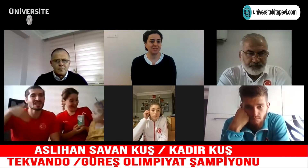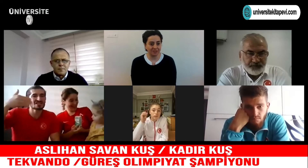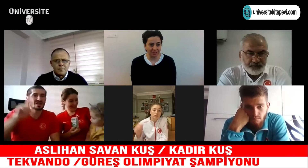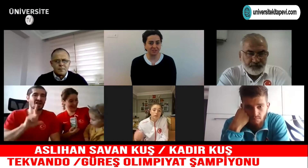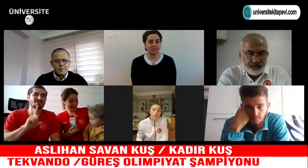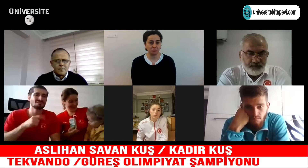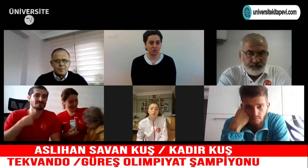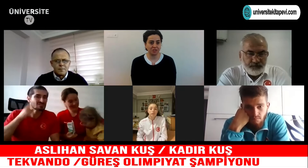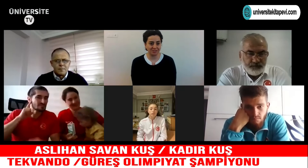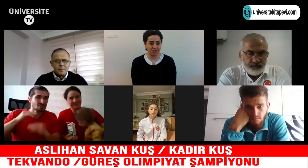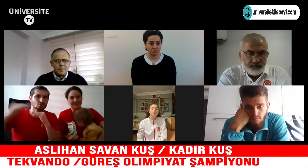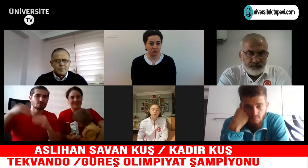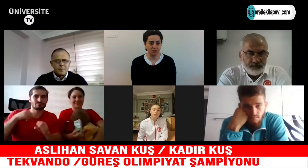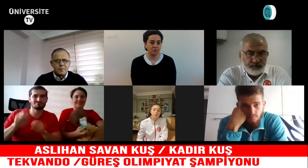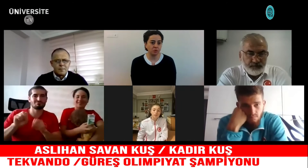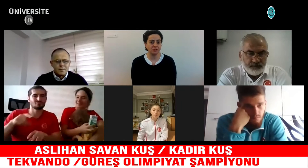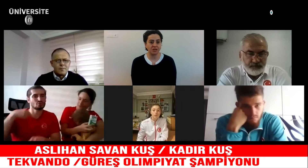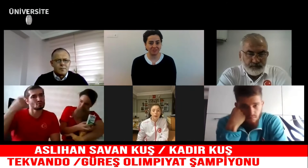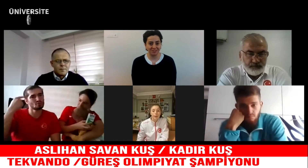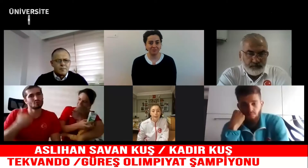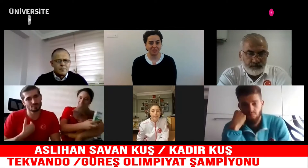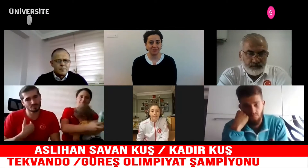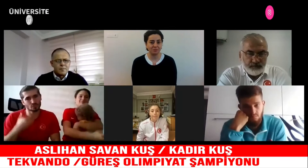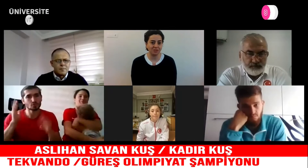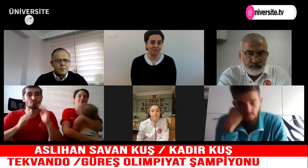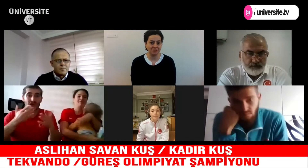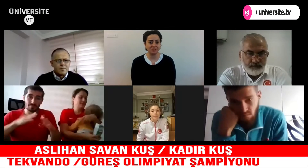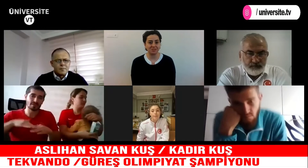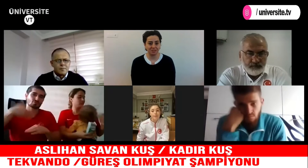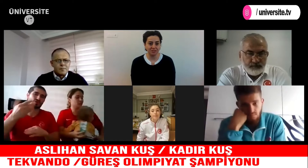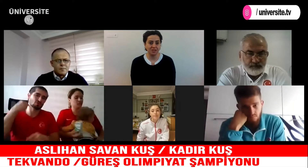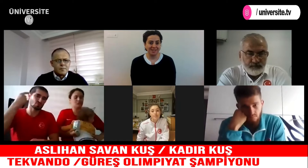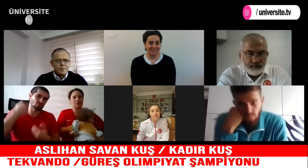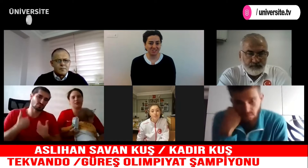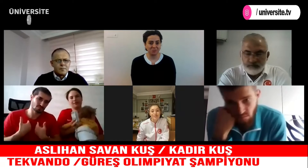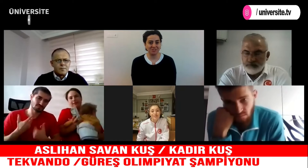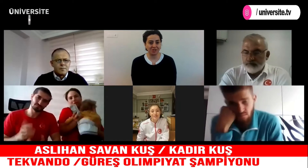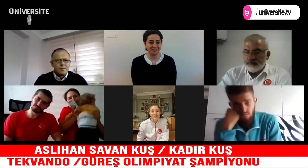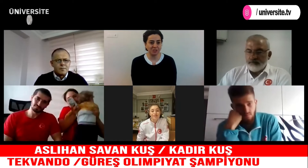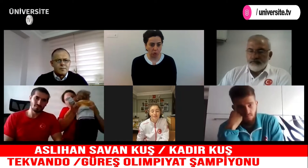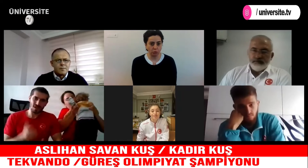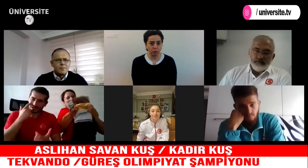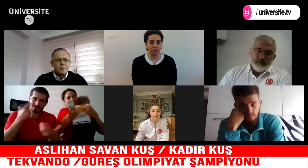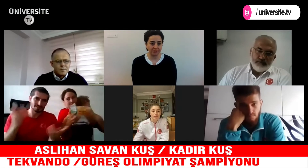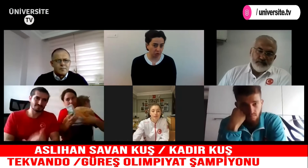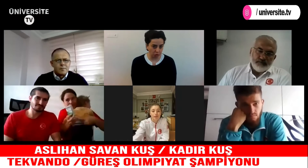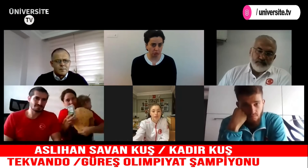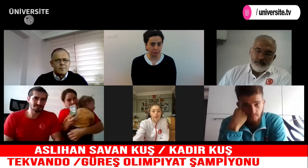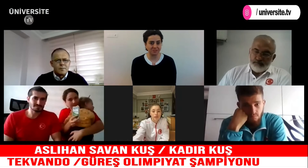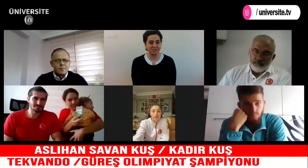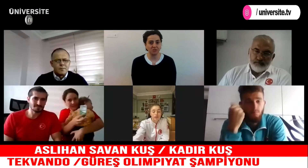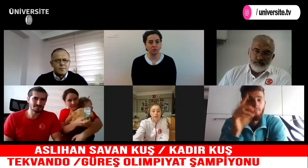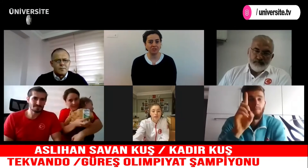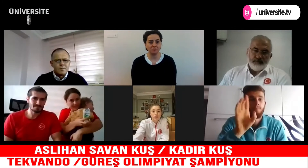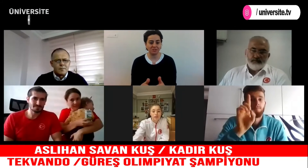etmedim. Tekrar mücadele edeceğim bunun için ama o sınavları benim gibi hiçbir sarının geçme şansı yok ya da çok